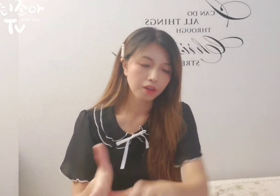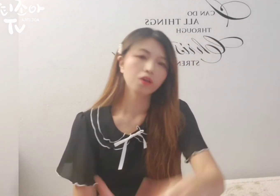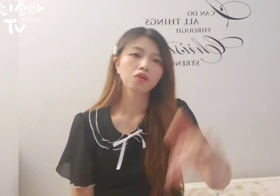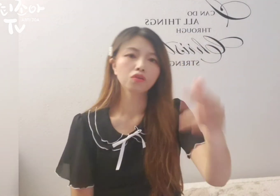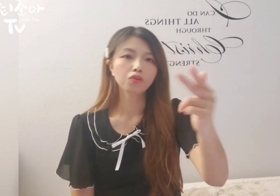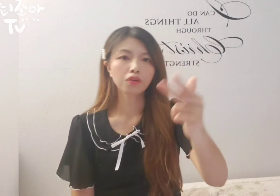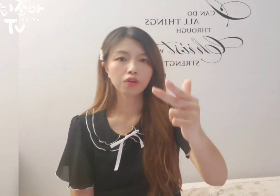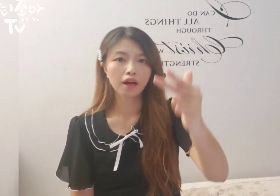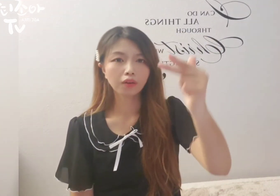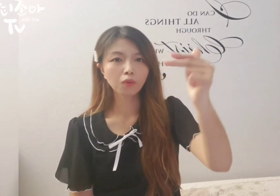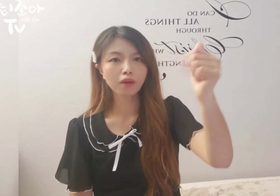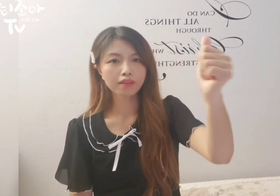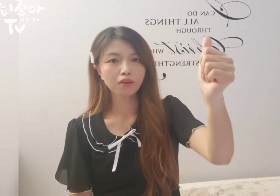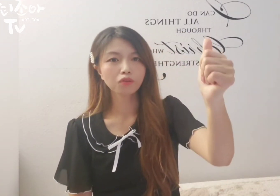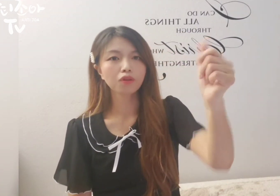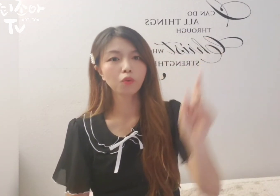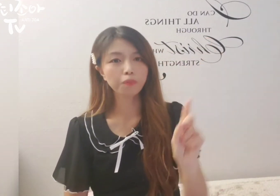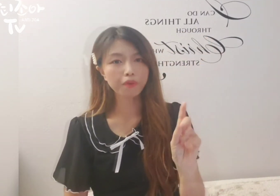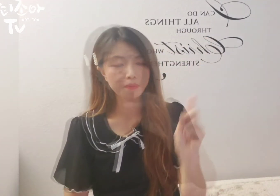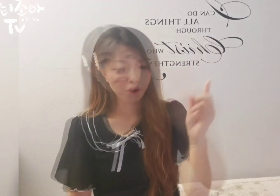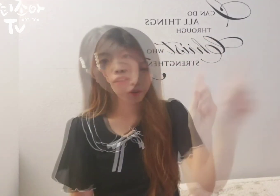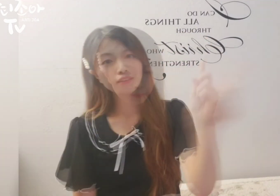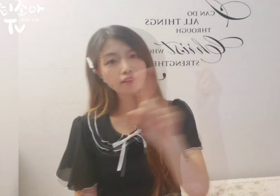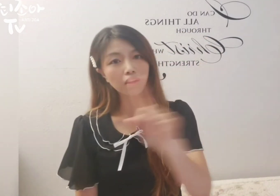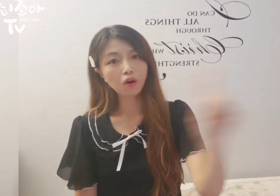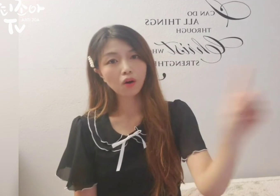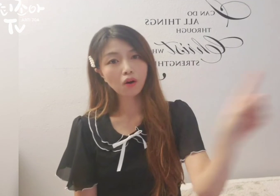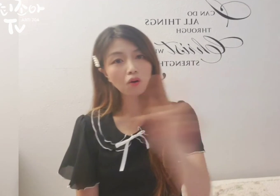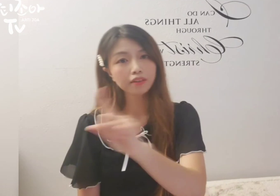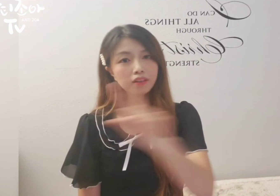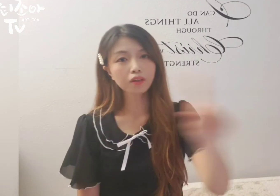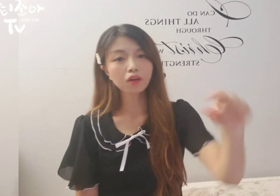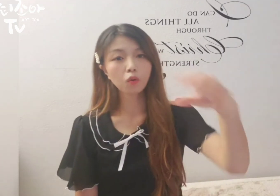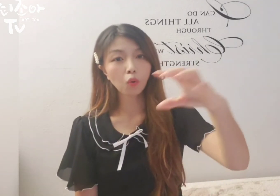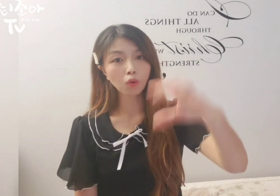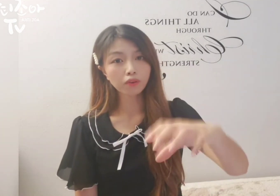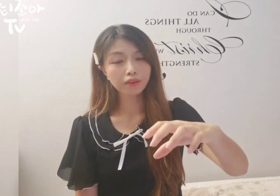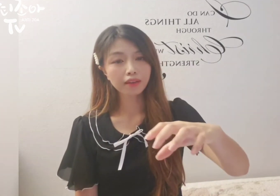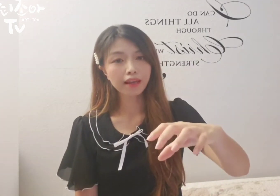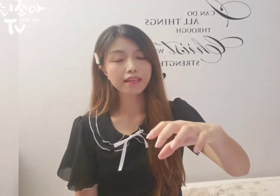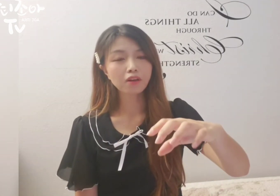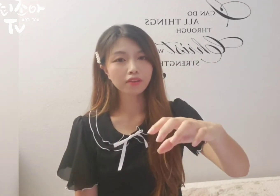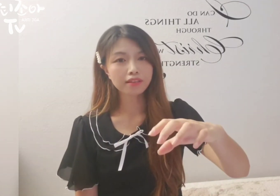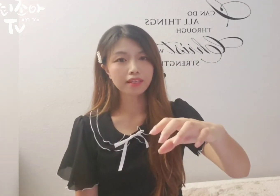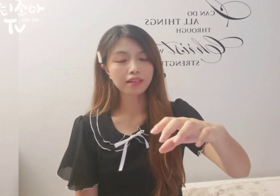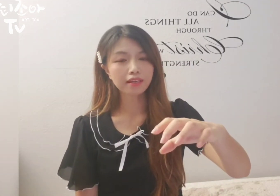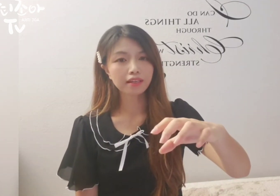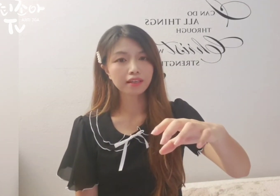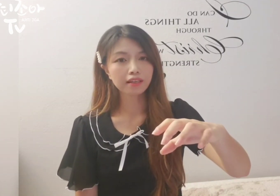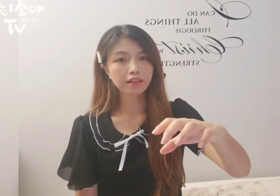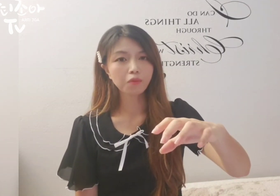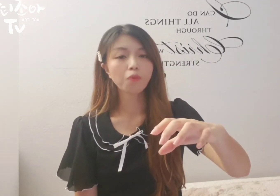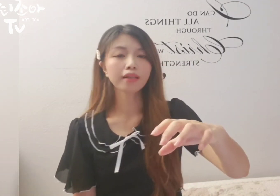줄을 아까 똑같죠 줄을 높이며 어느 곳에서든지 뭐뭐